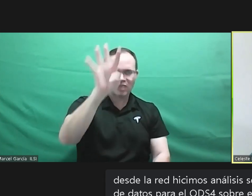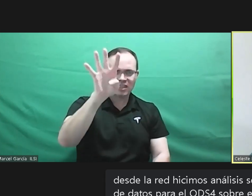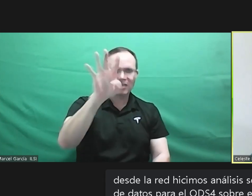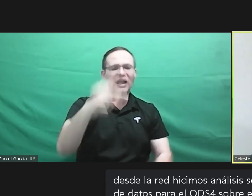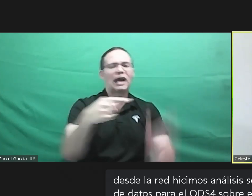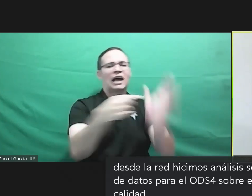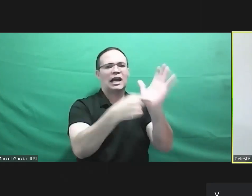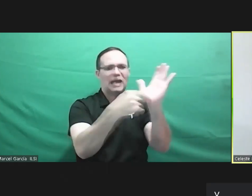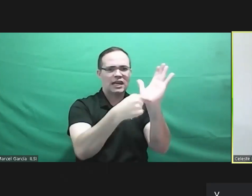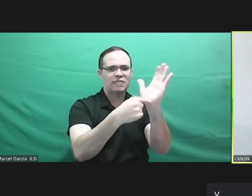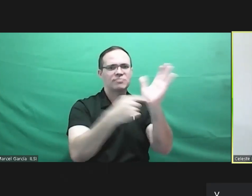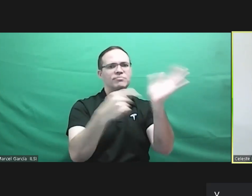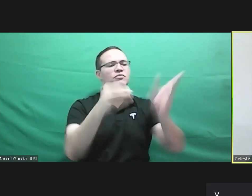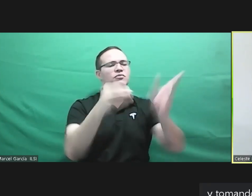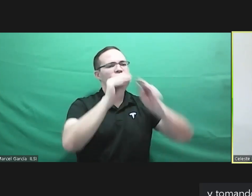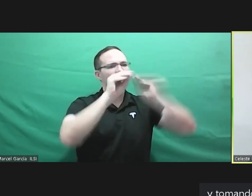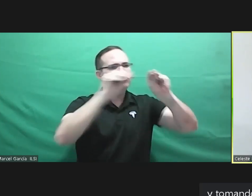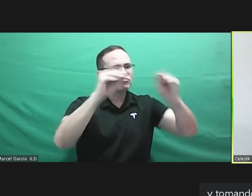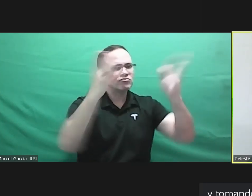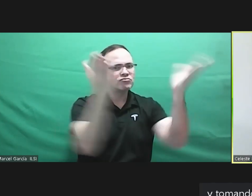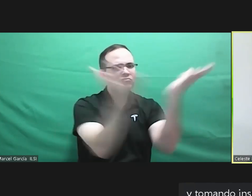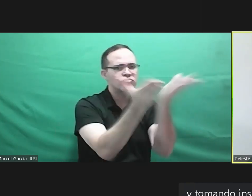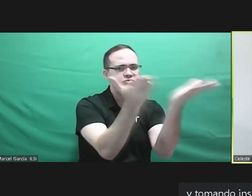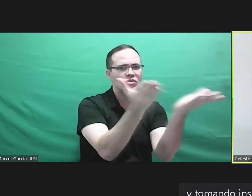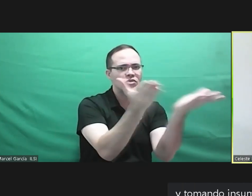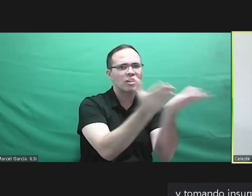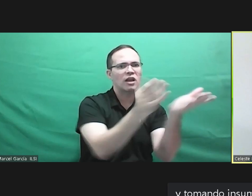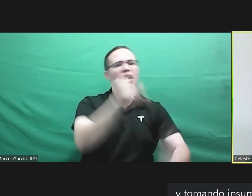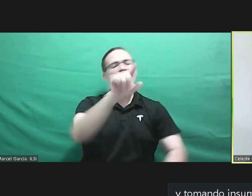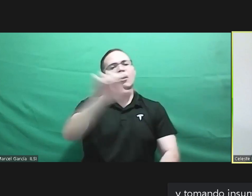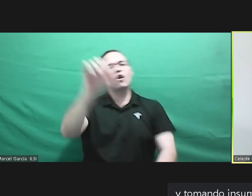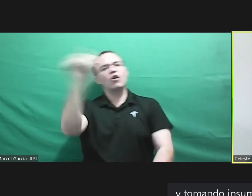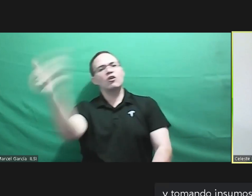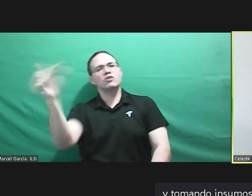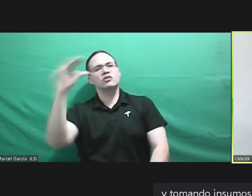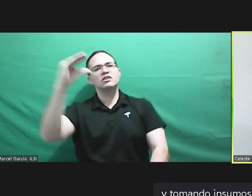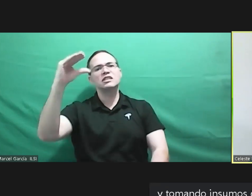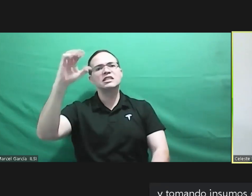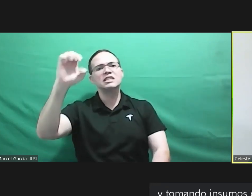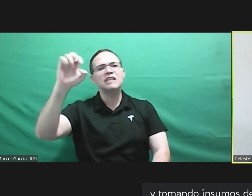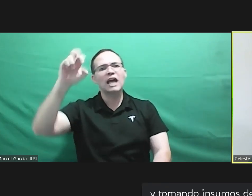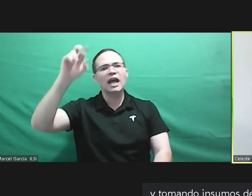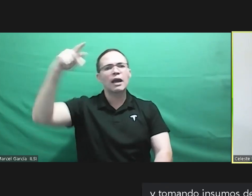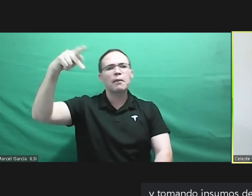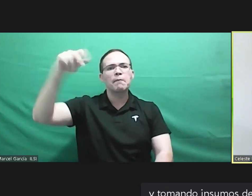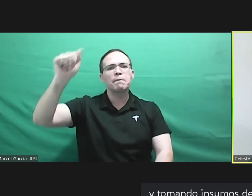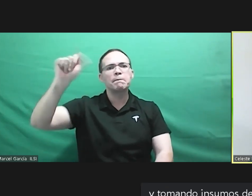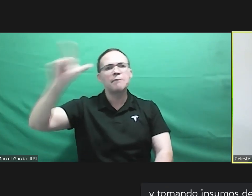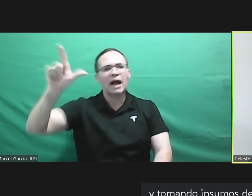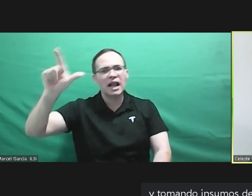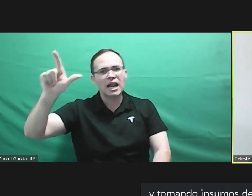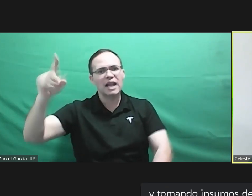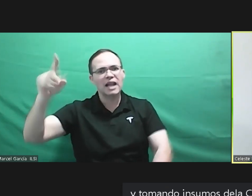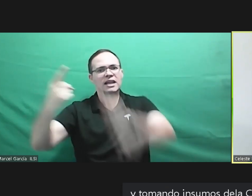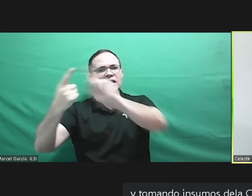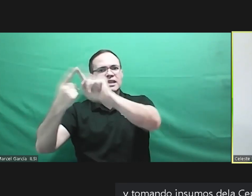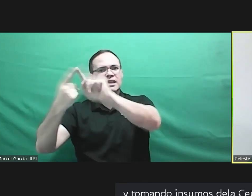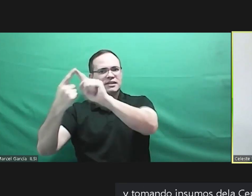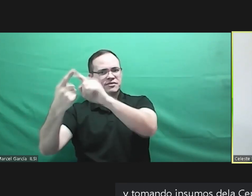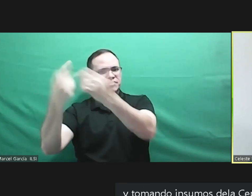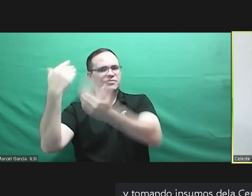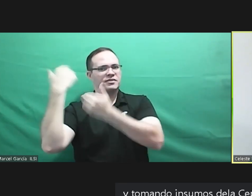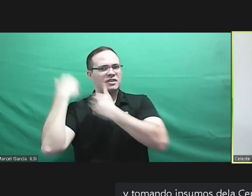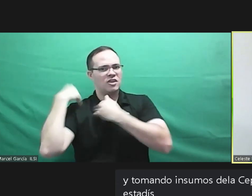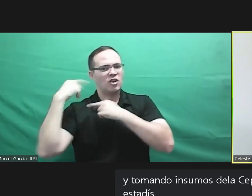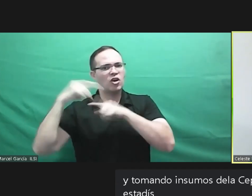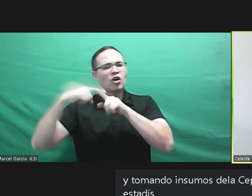principalmente insumos de la CEPAL y del Instituto de Estadísticas de UNESCO. Y ahí lo que vimos es que hasta 2018 el nivel de producción de